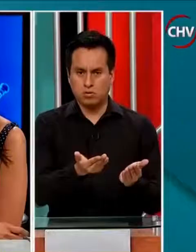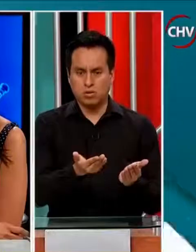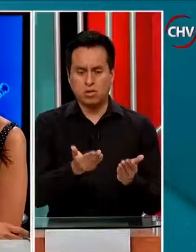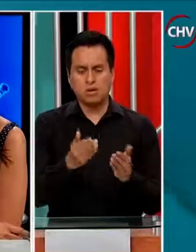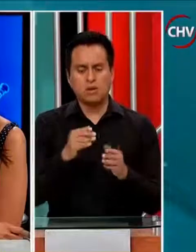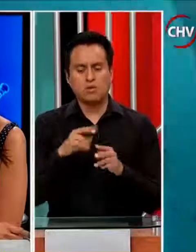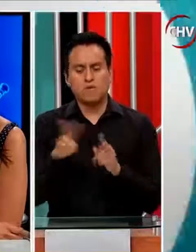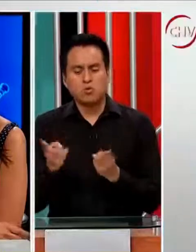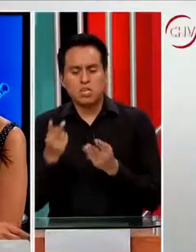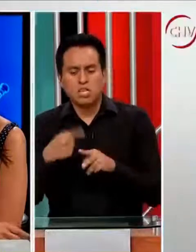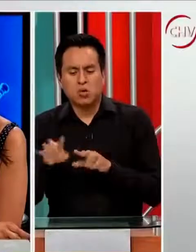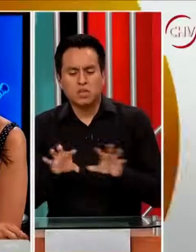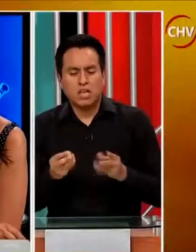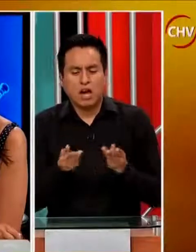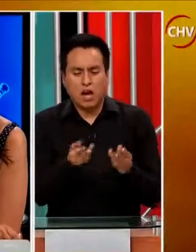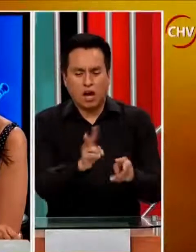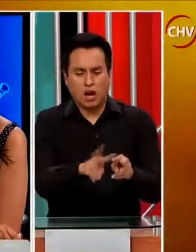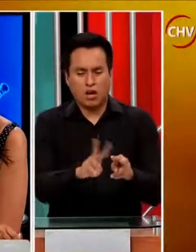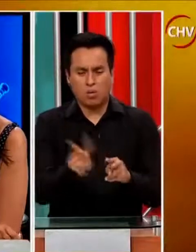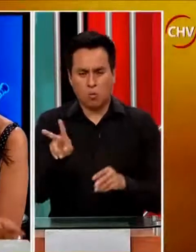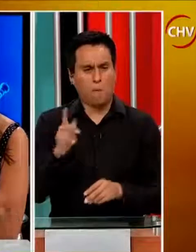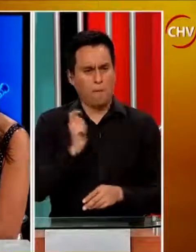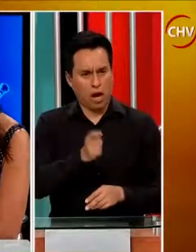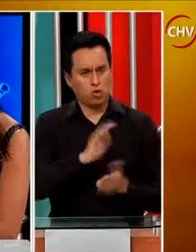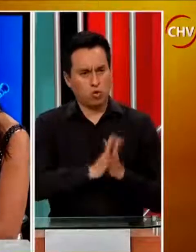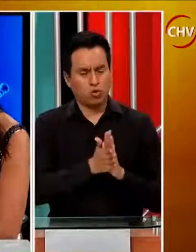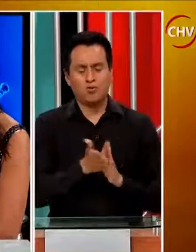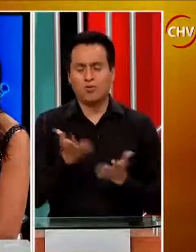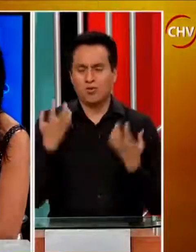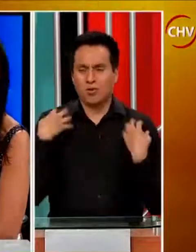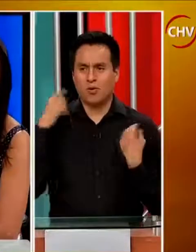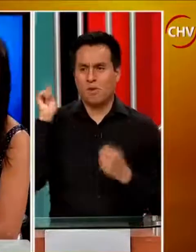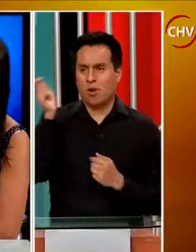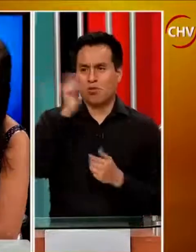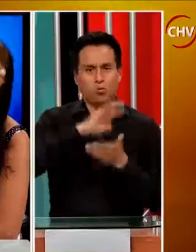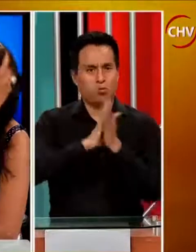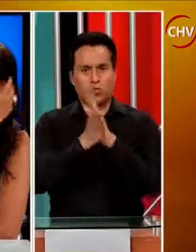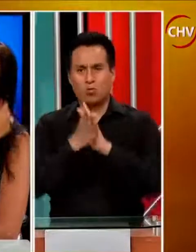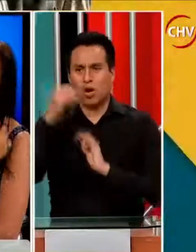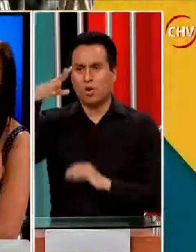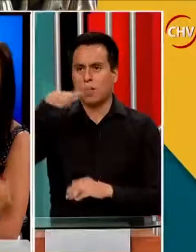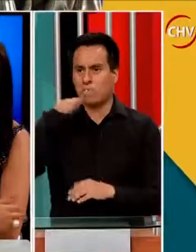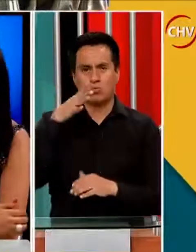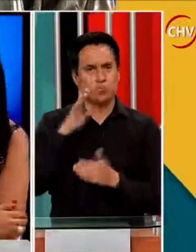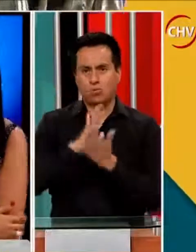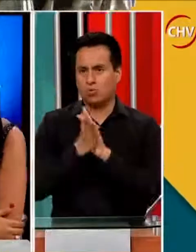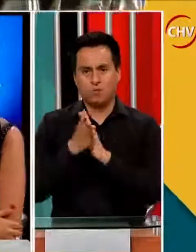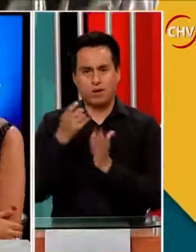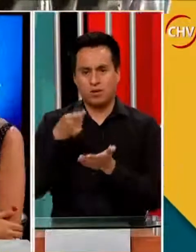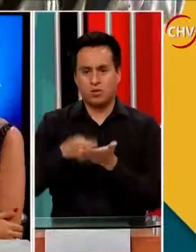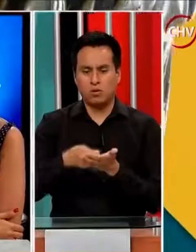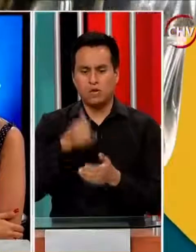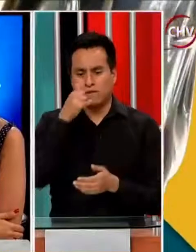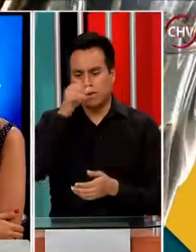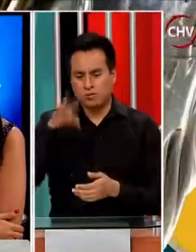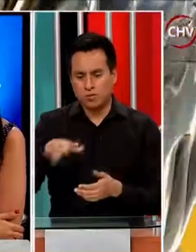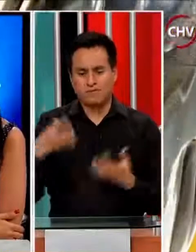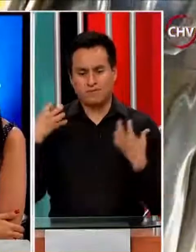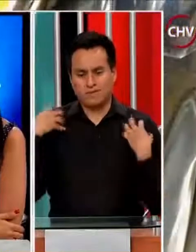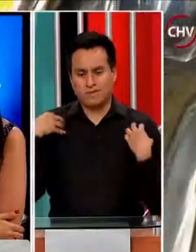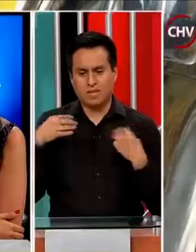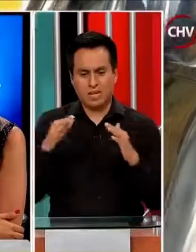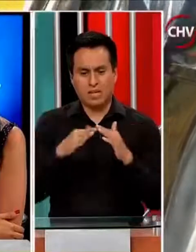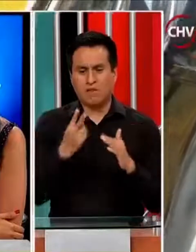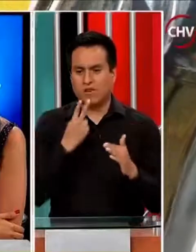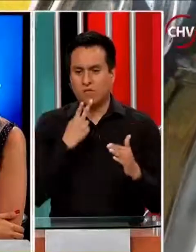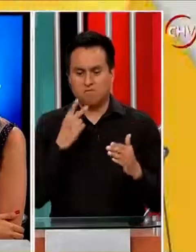verduritas, algo para que se haga. Y pagas todas las cuentas de la casa. Y pagas todas las cuentas de la casa, además la luz, el agua... Todo. La basura de esa casa que